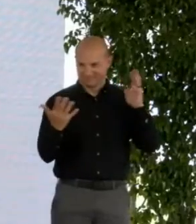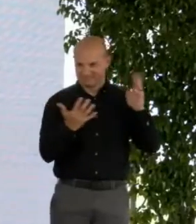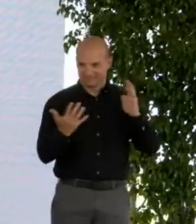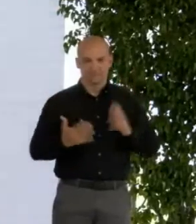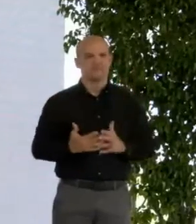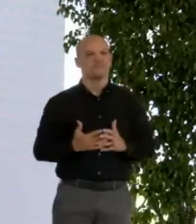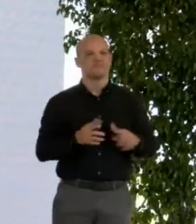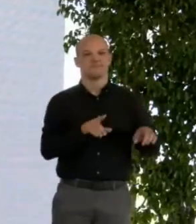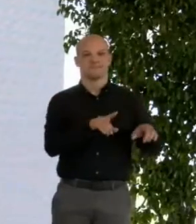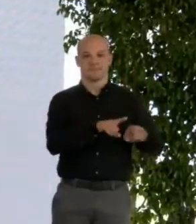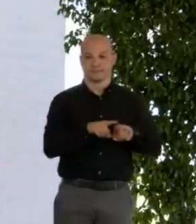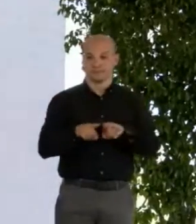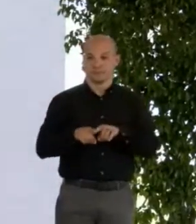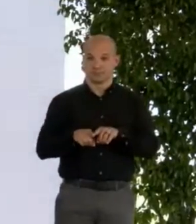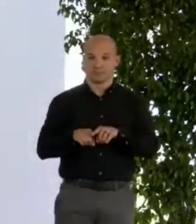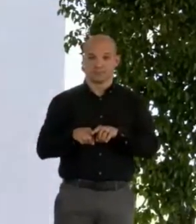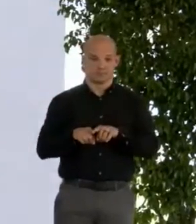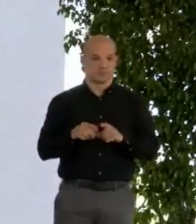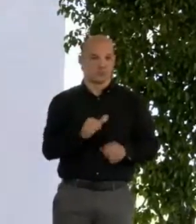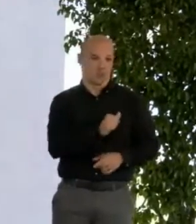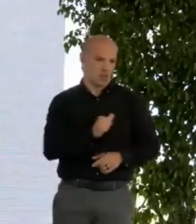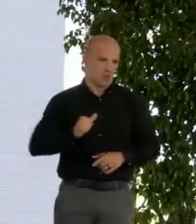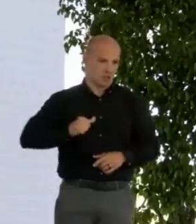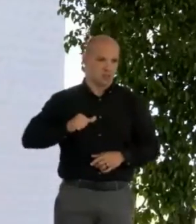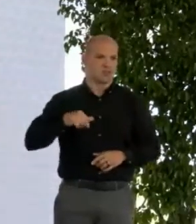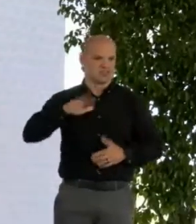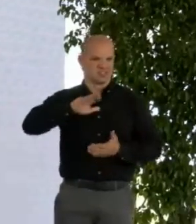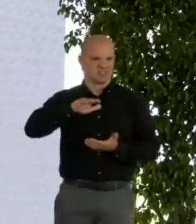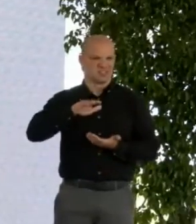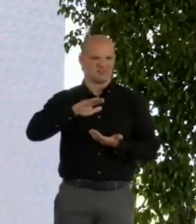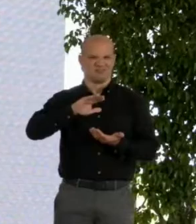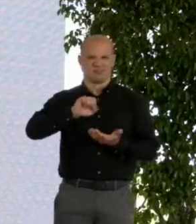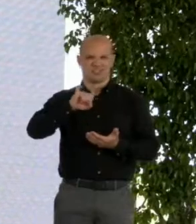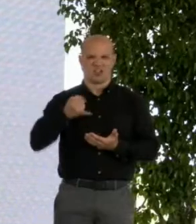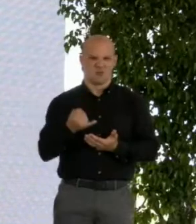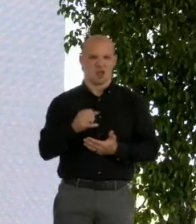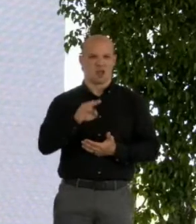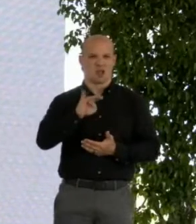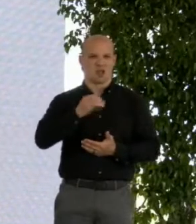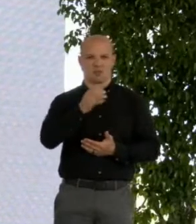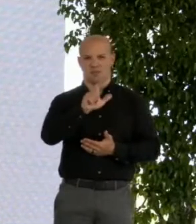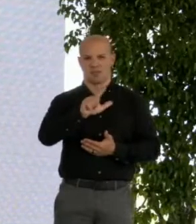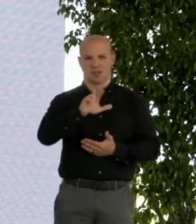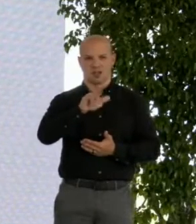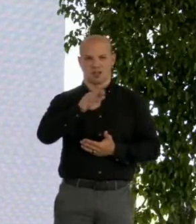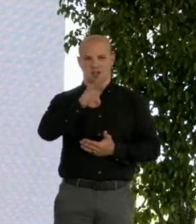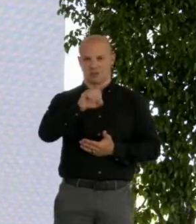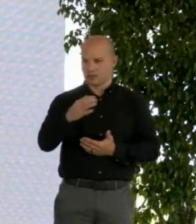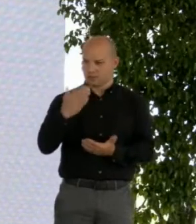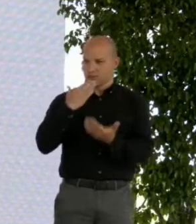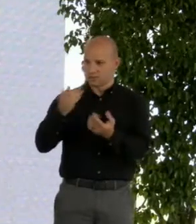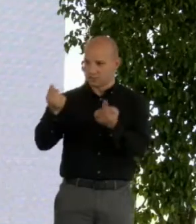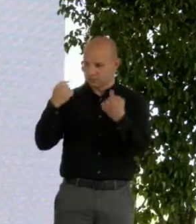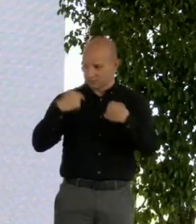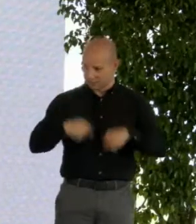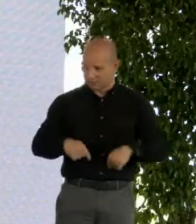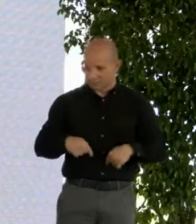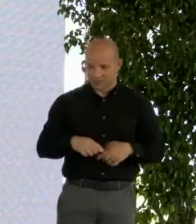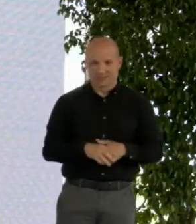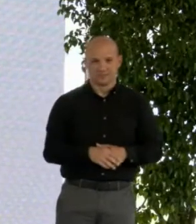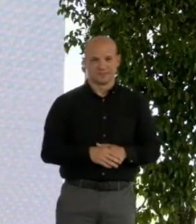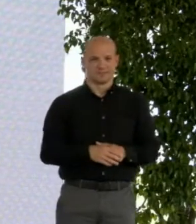También con nosotros el alcalde de la ciudad capital, Miguel Romero. Muchísimas gracias, celebrando 500 años de